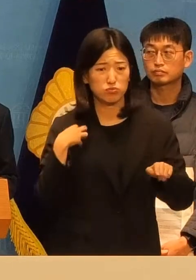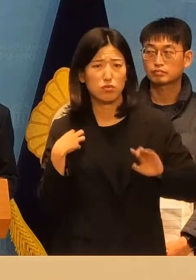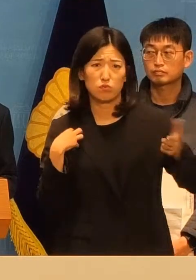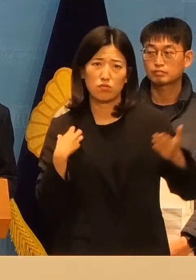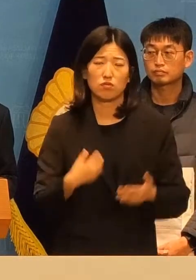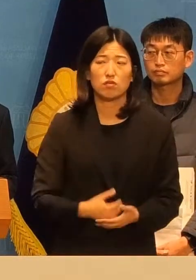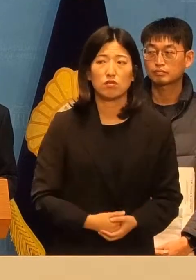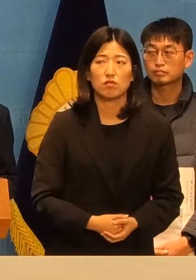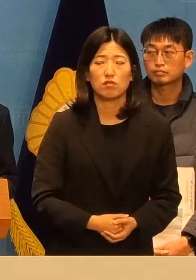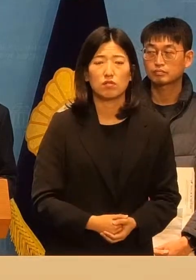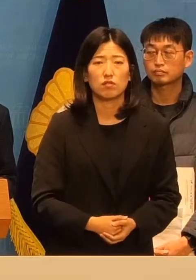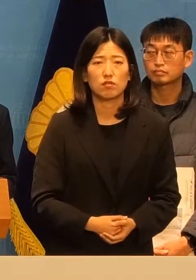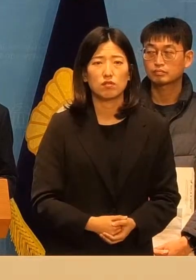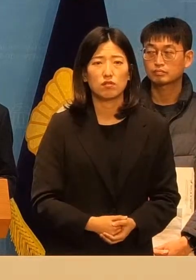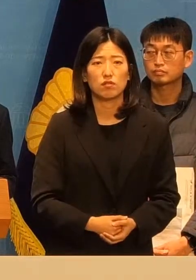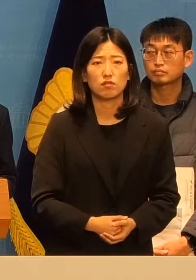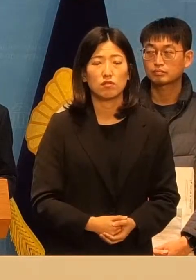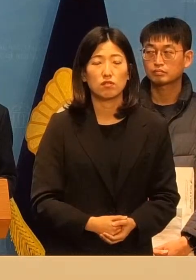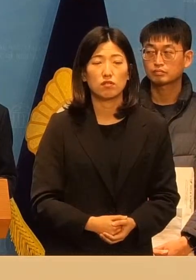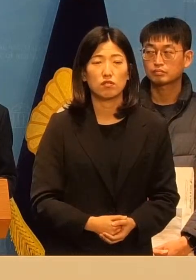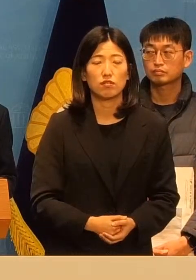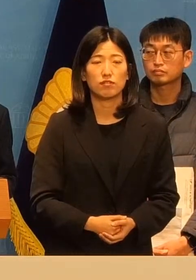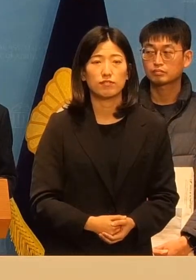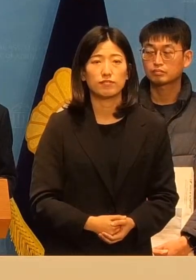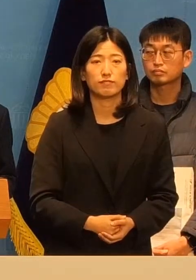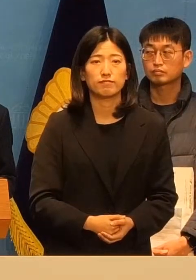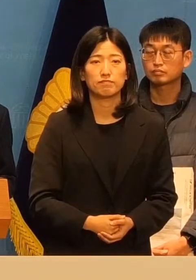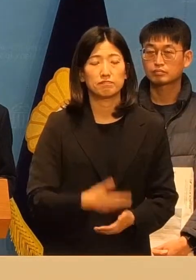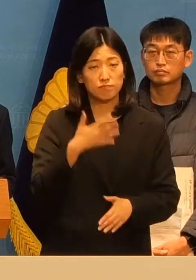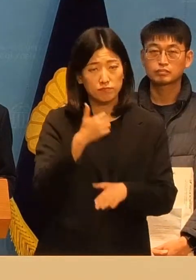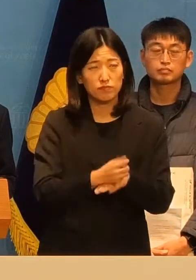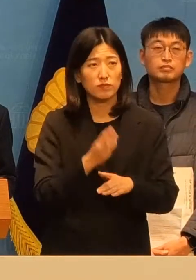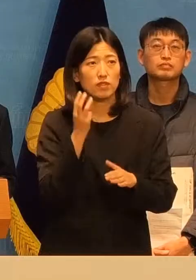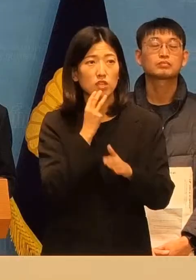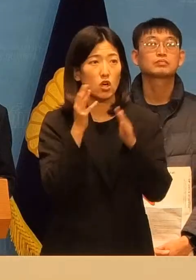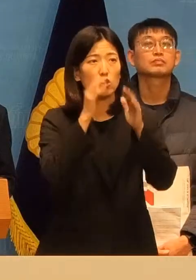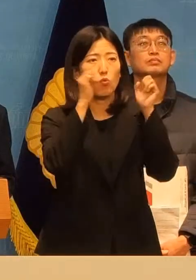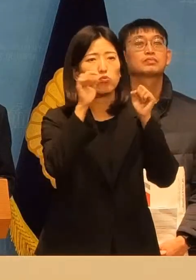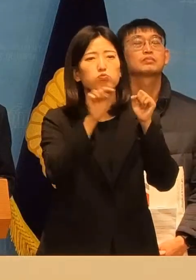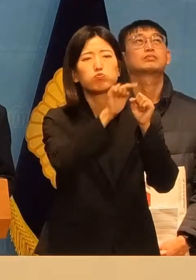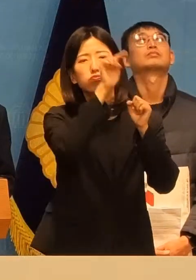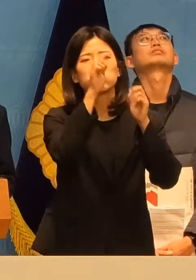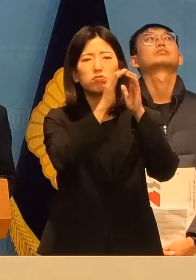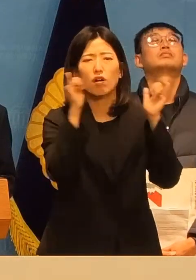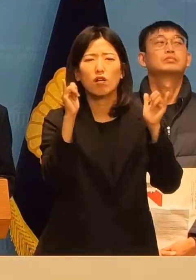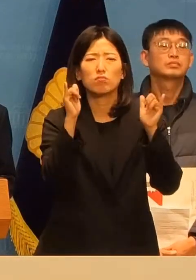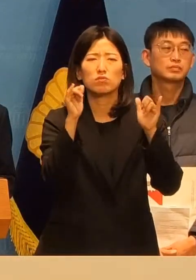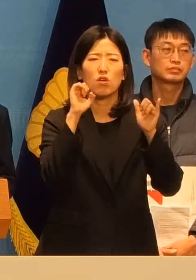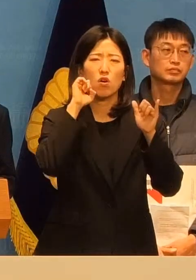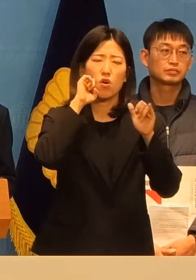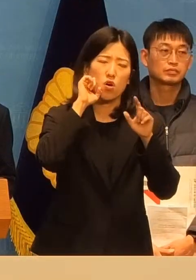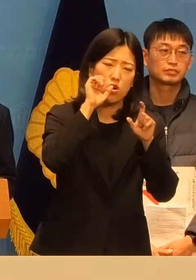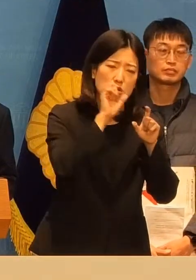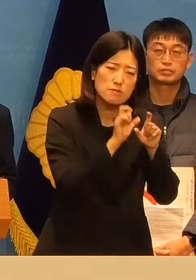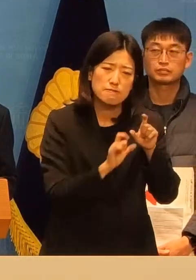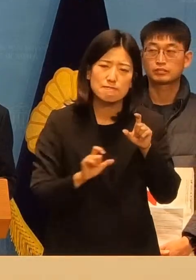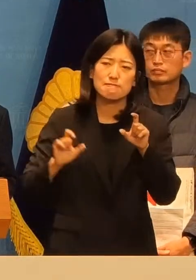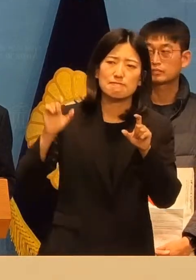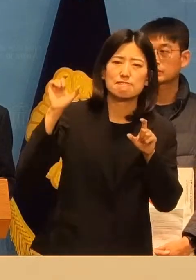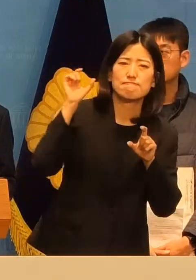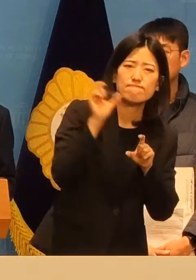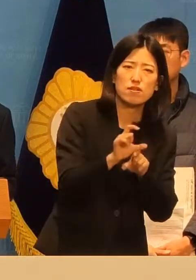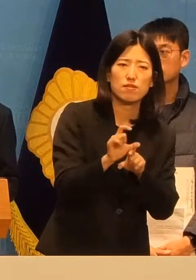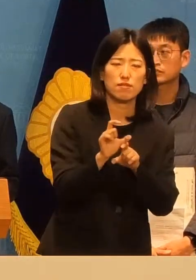구조입니다. 이것은 또다시 경기 북부 지역민들을 어려움에 이렇게